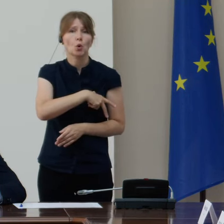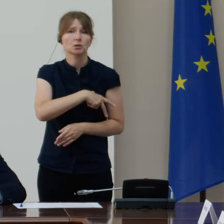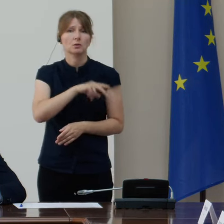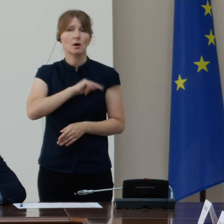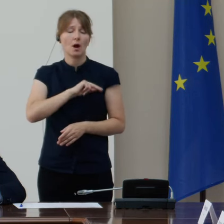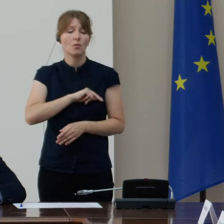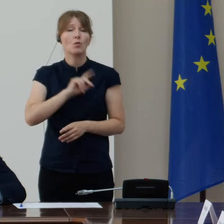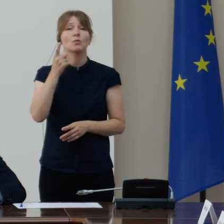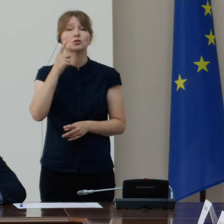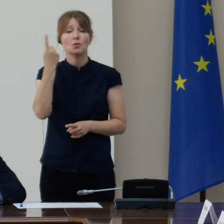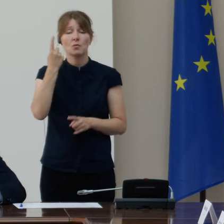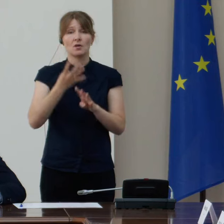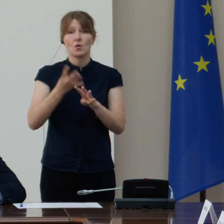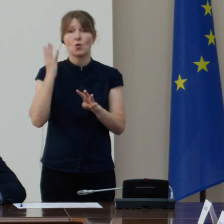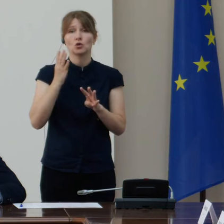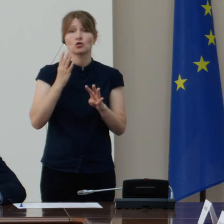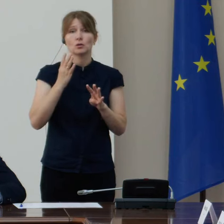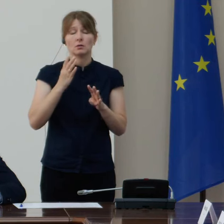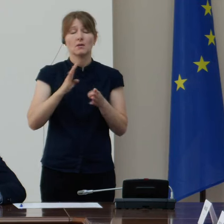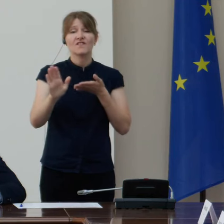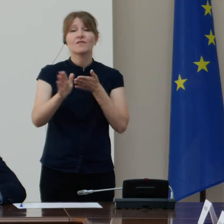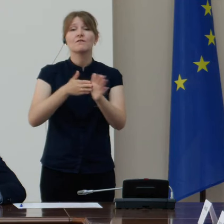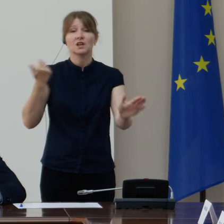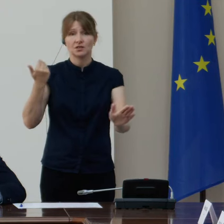sunt primarii și nu în ultimul rând va trebui